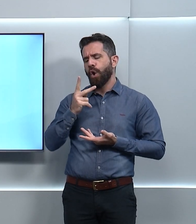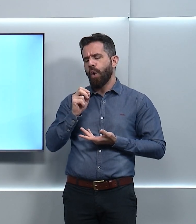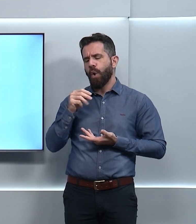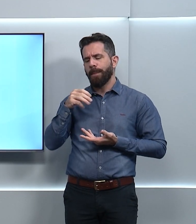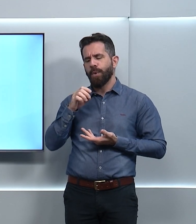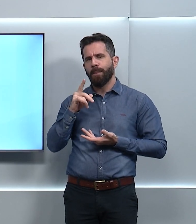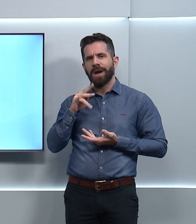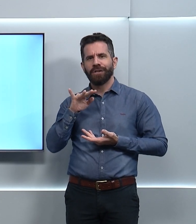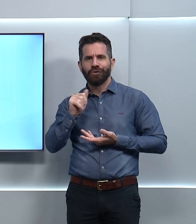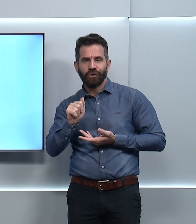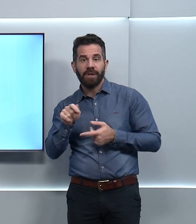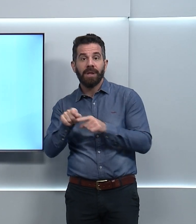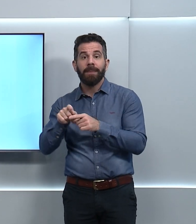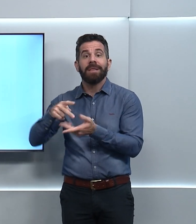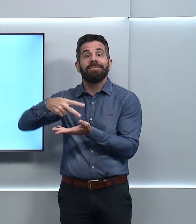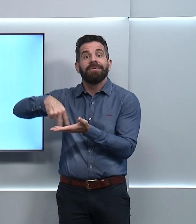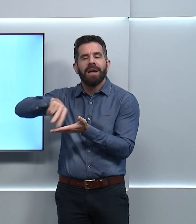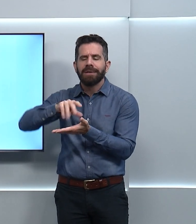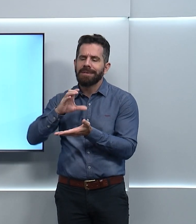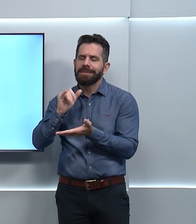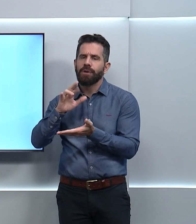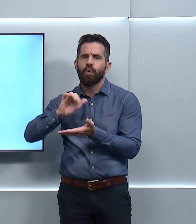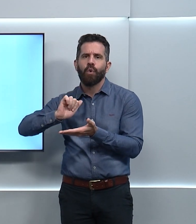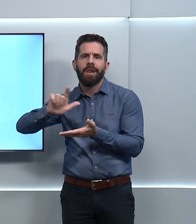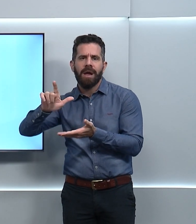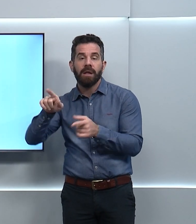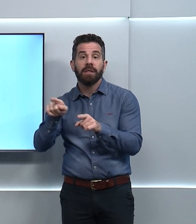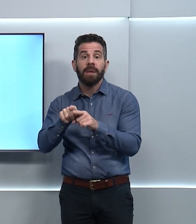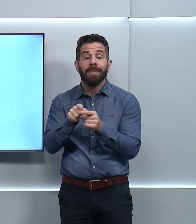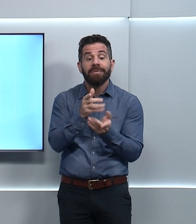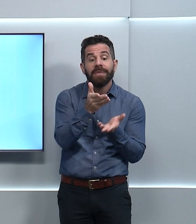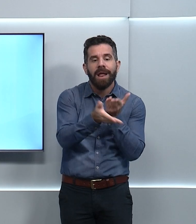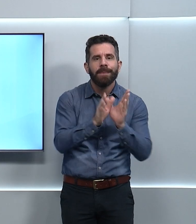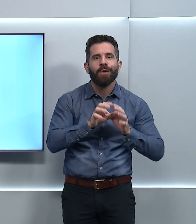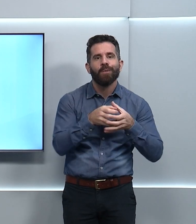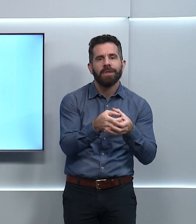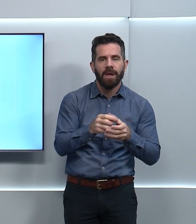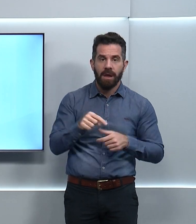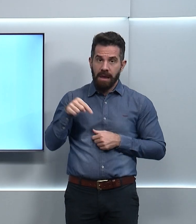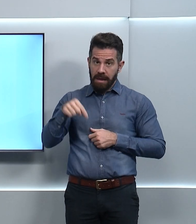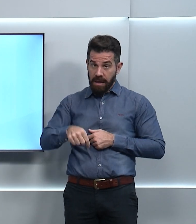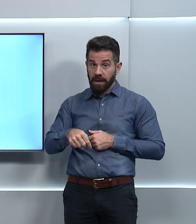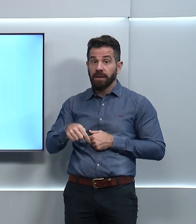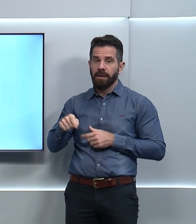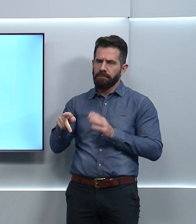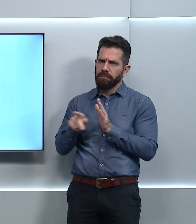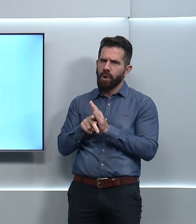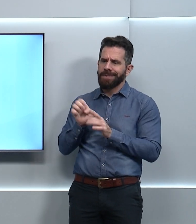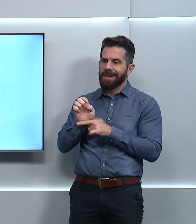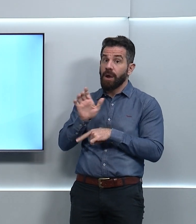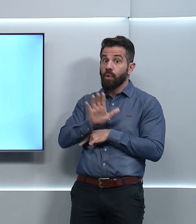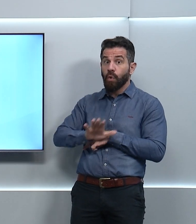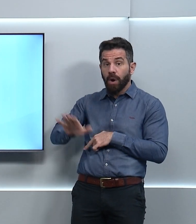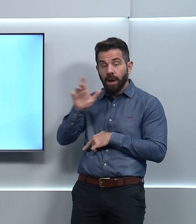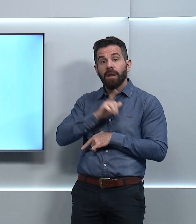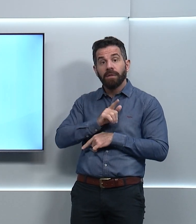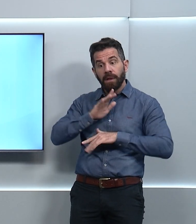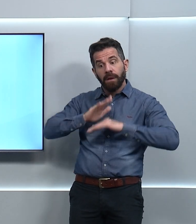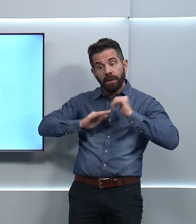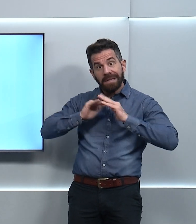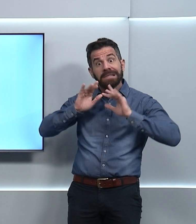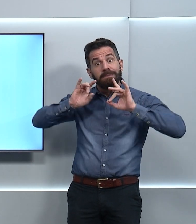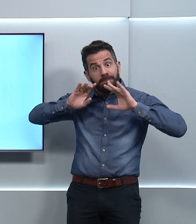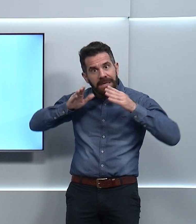dança circular e terapia comunitária. Aqui em Goiás, existe um centro especializado nesse tipo de